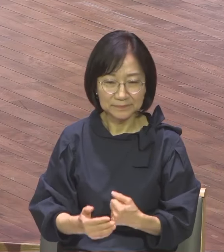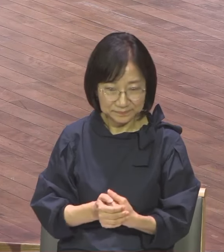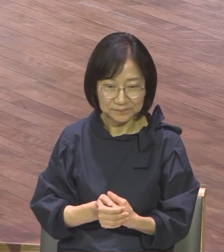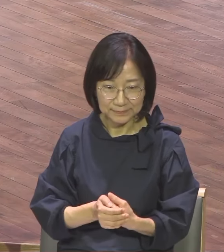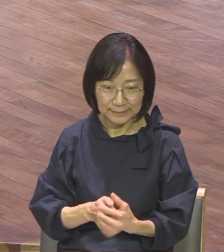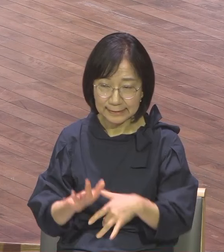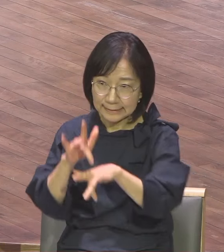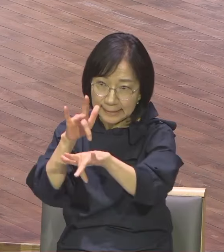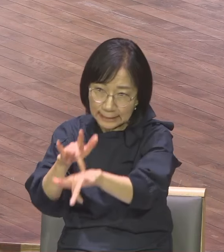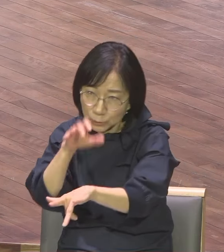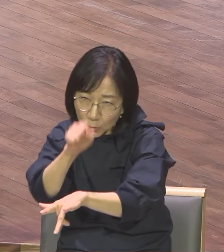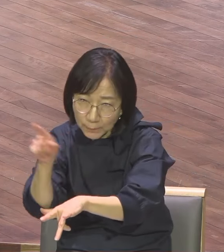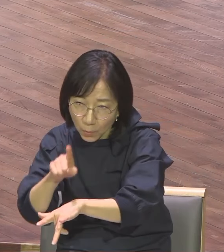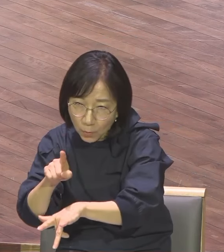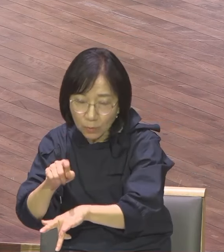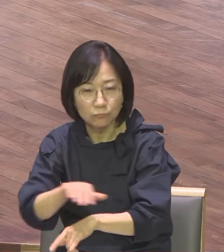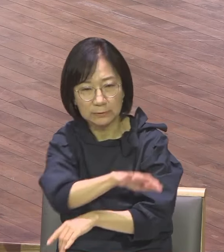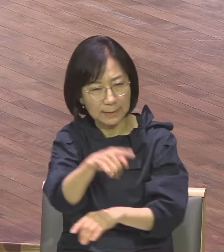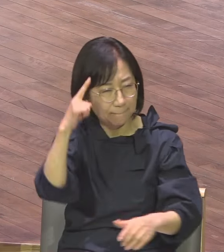돼요.